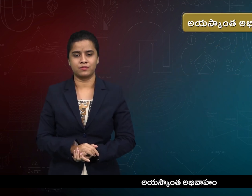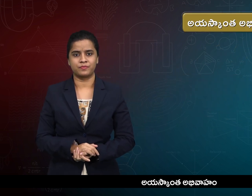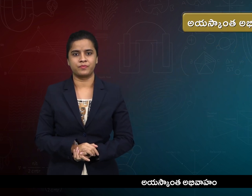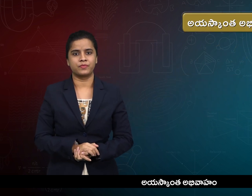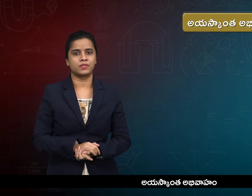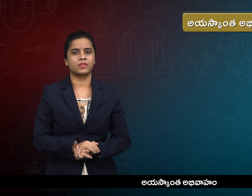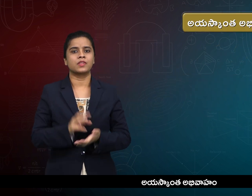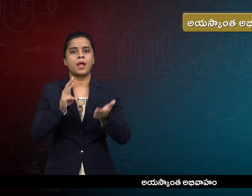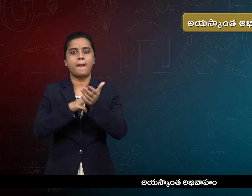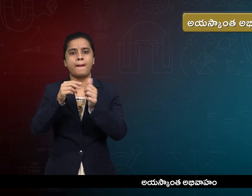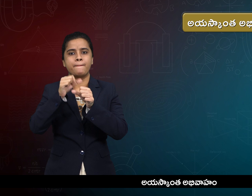అయస్కాంత అభివాహం.